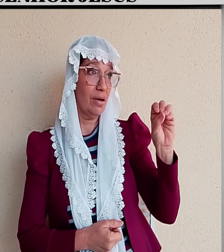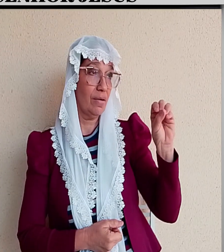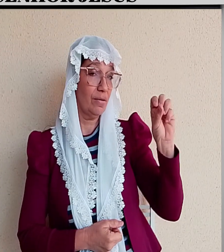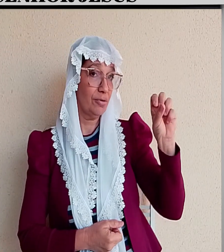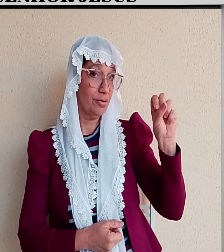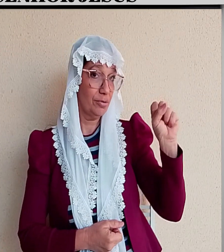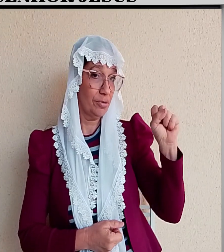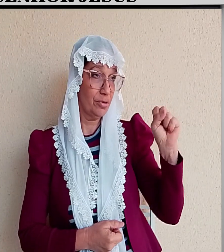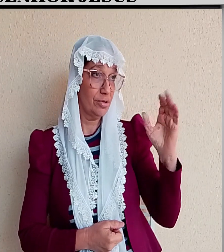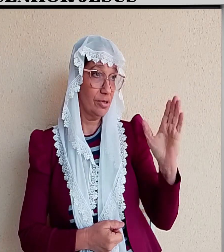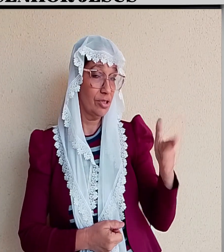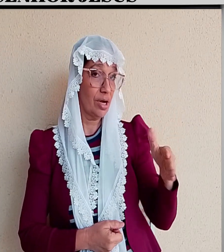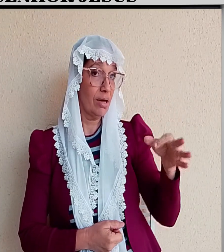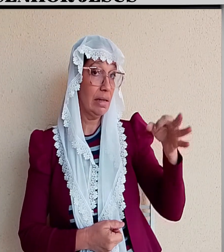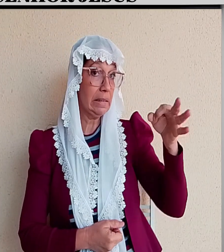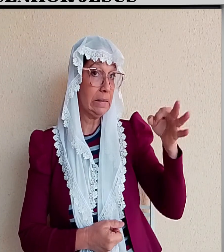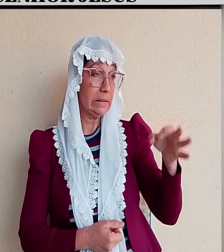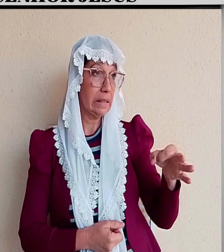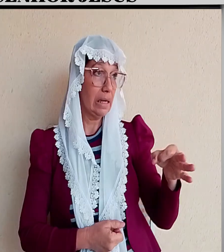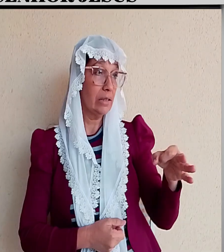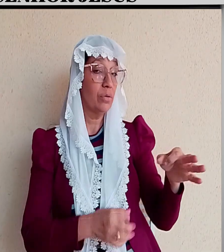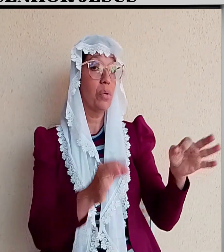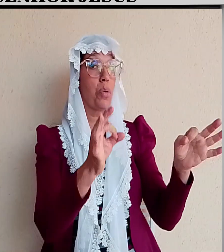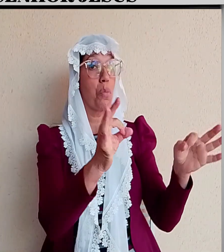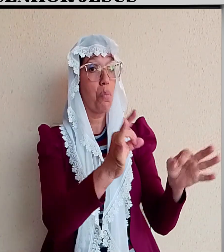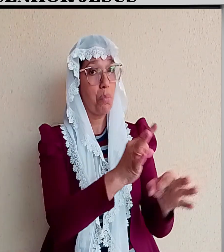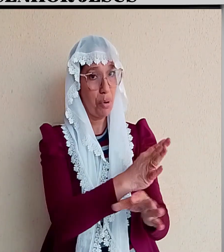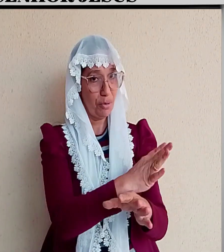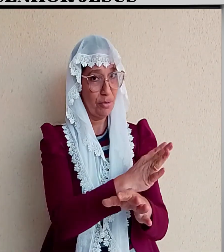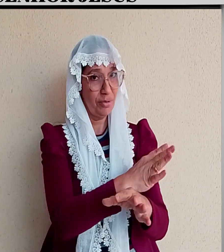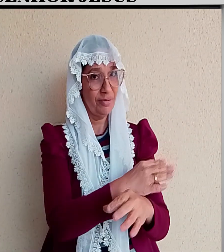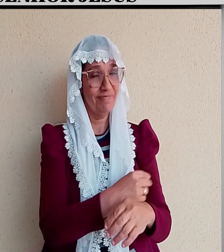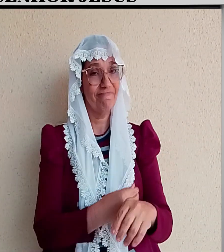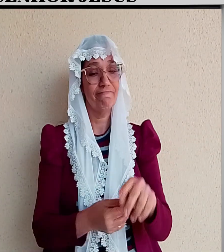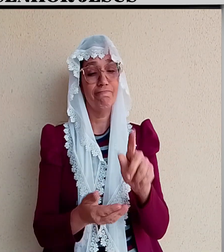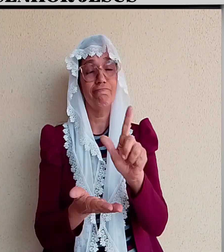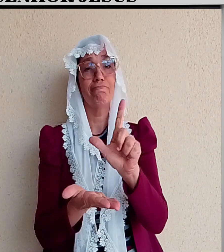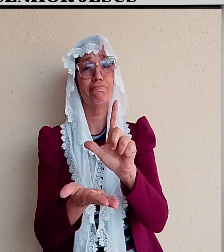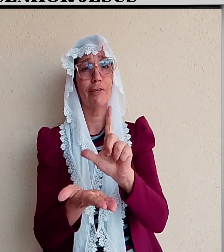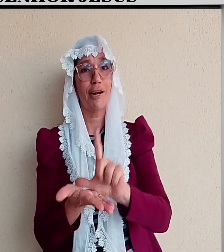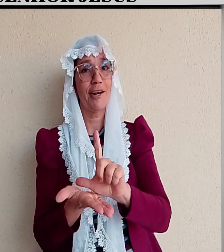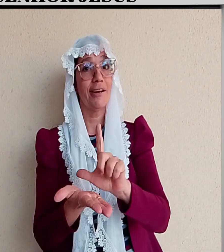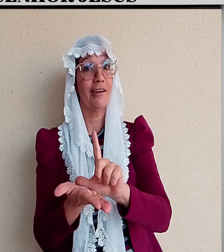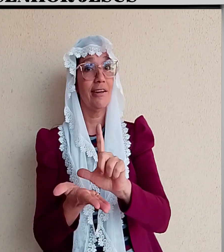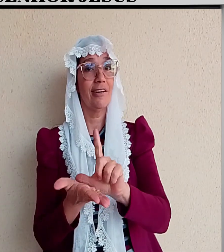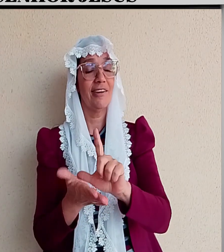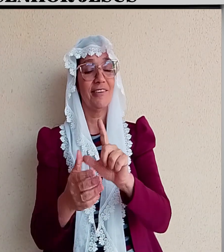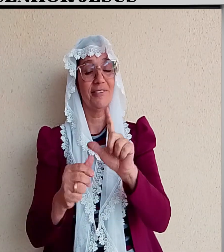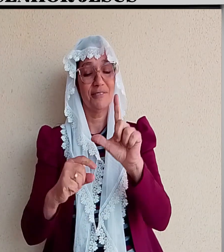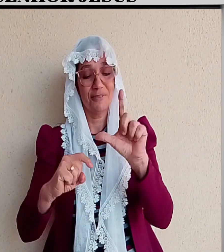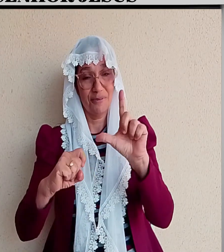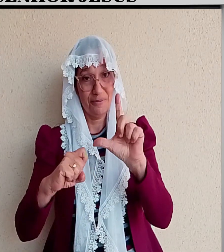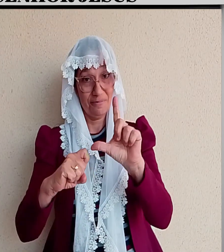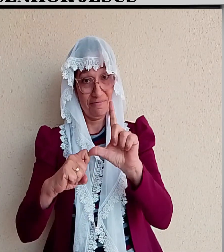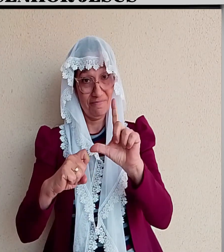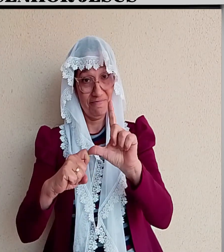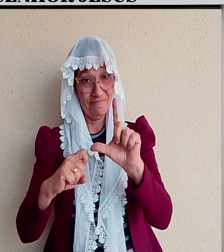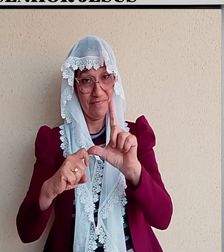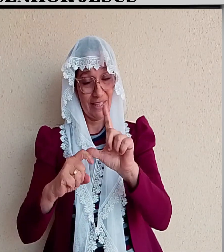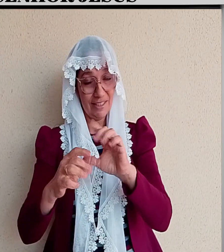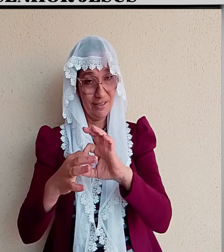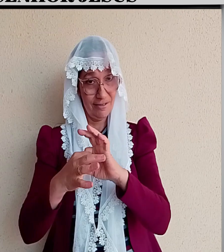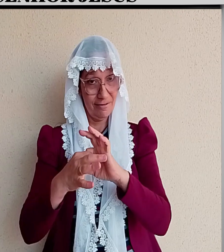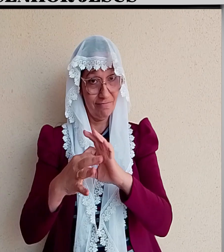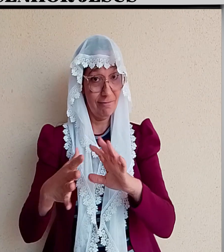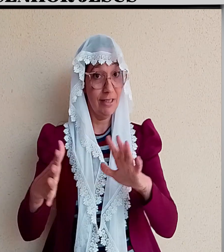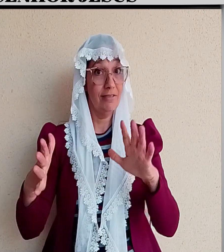aleluia, sarado. Aleluia, as cirurgias deram certo. Aleluia, a UTI já vem despedir de vós. Aleluia, o teu laudo